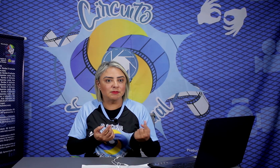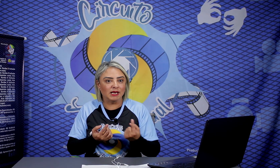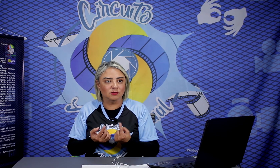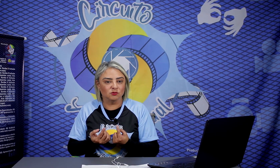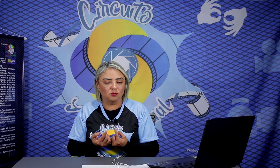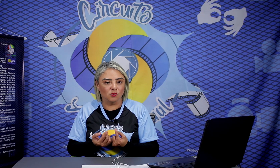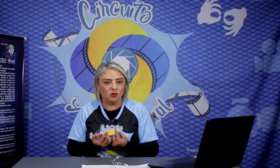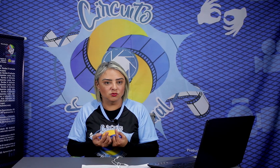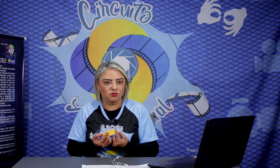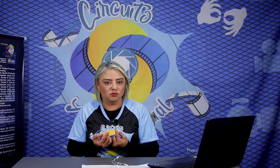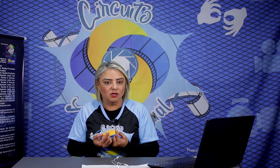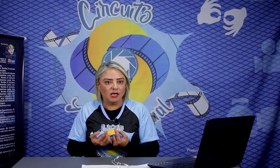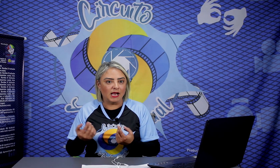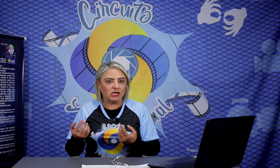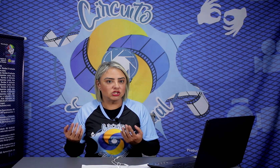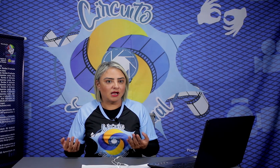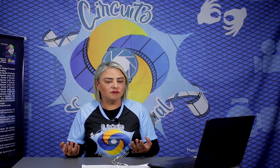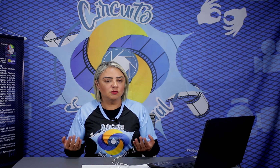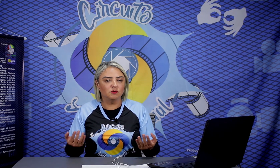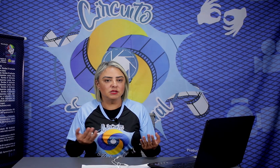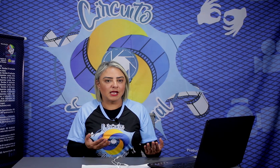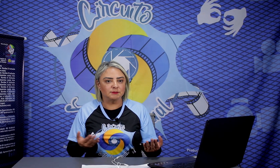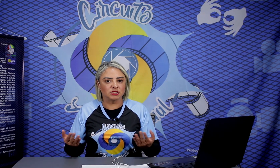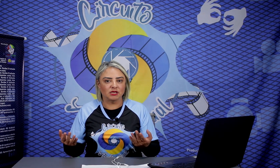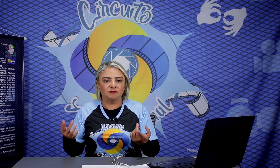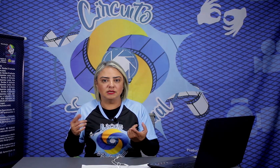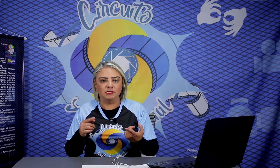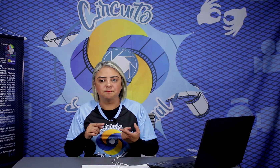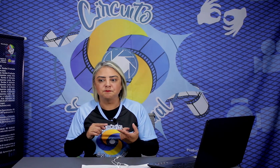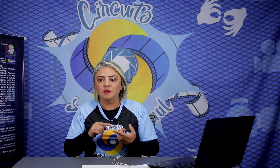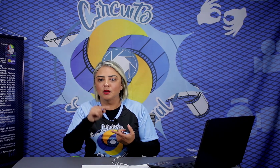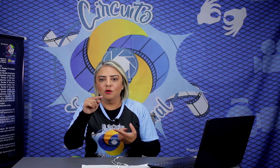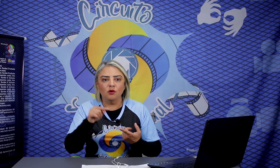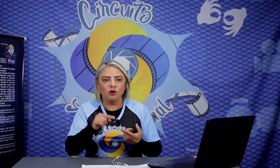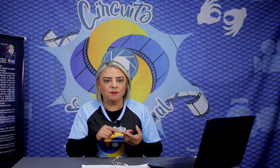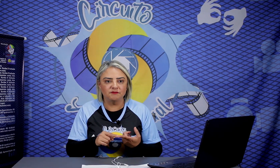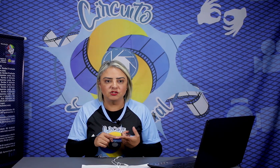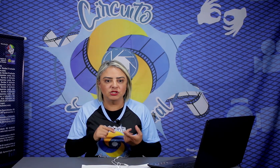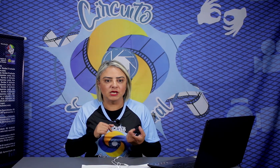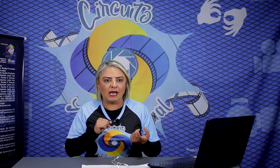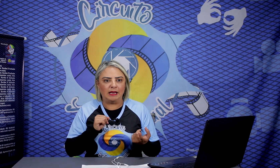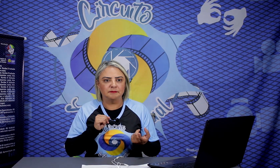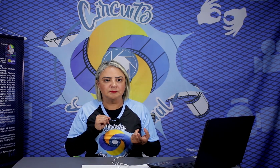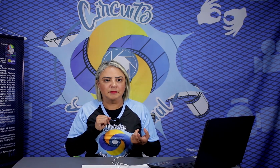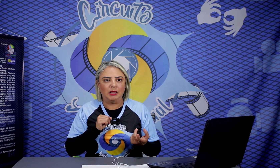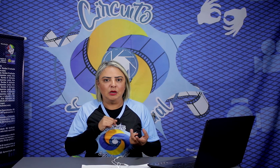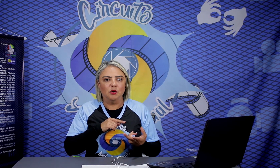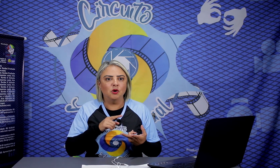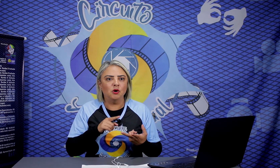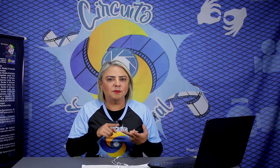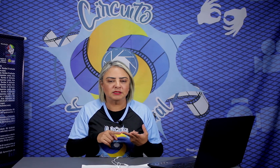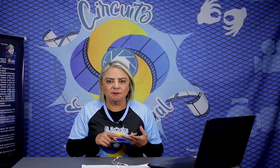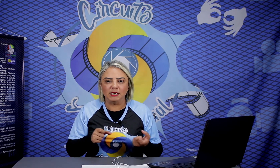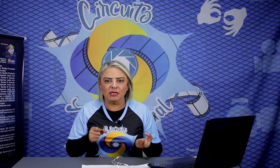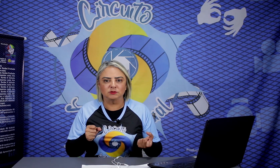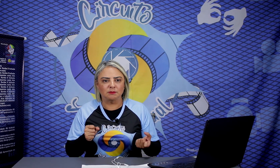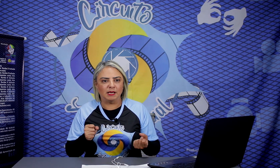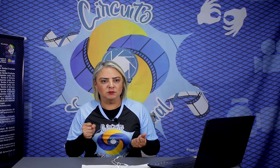trabalhado com outro, achavam que o intérprete estava ali ou para vigiar, ou para atrapalhar o trabalho